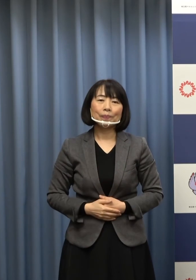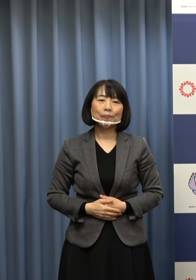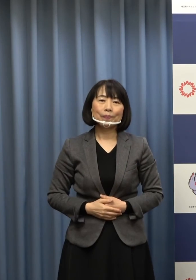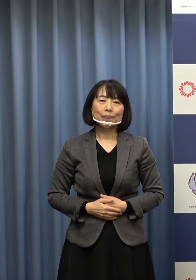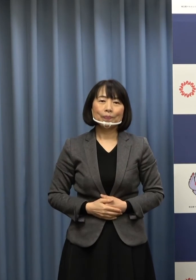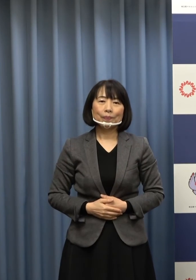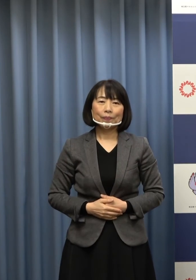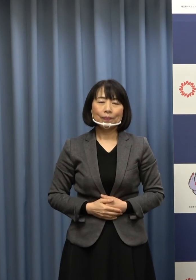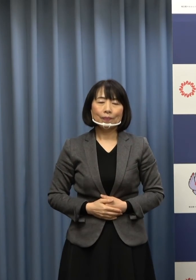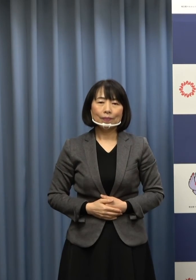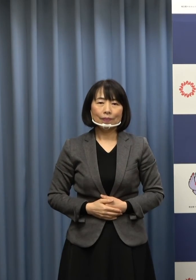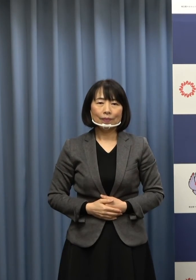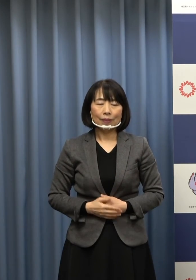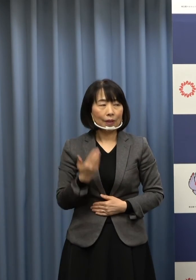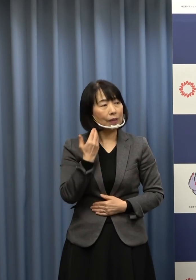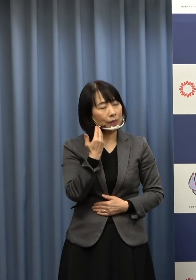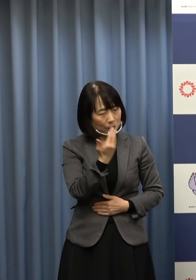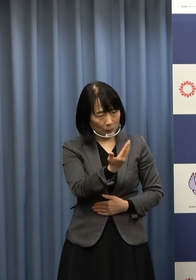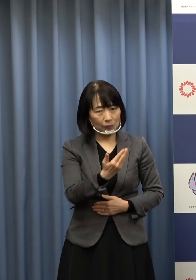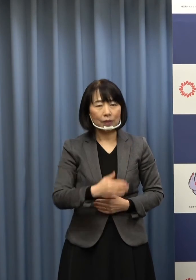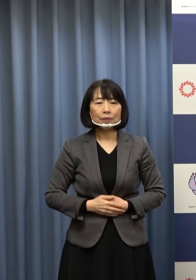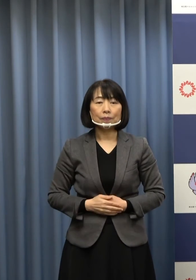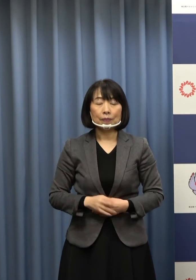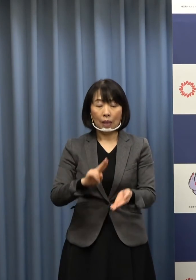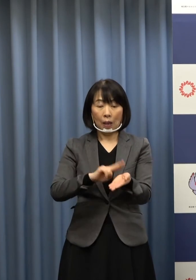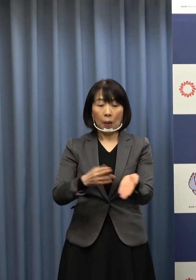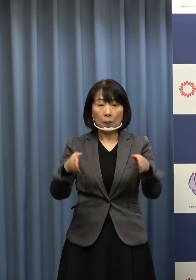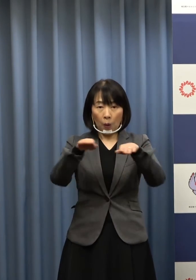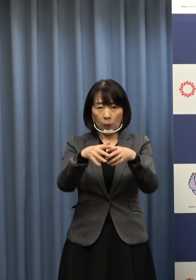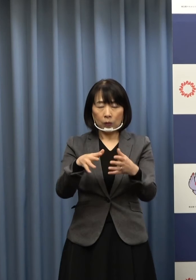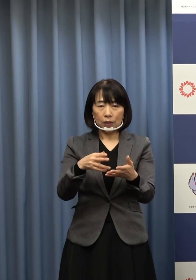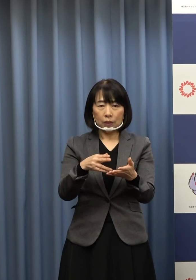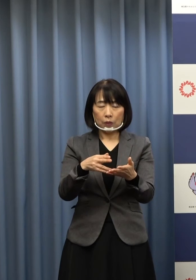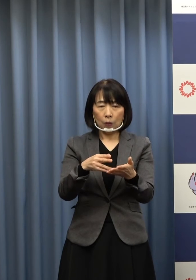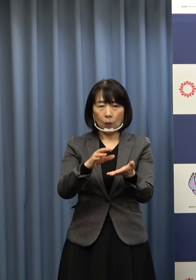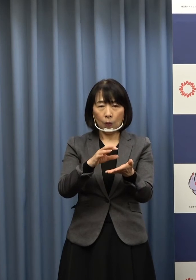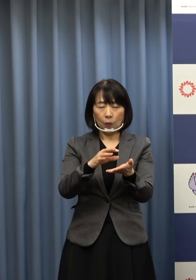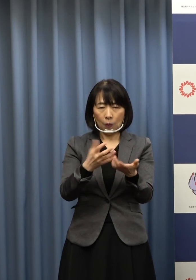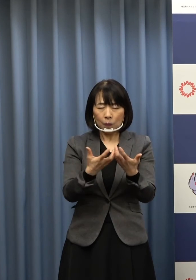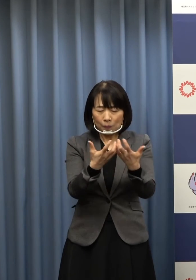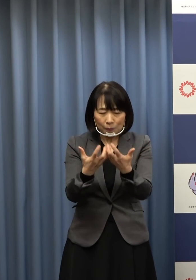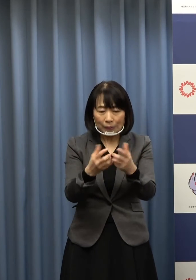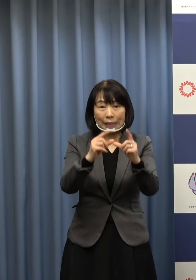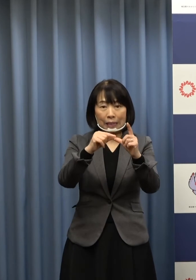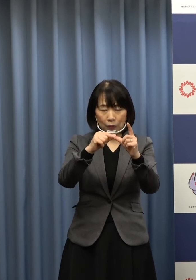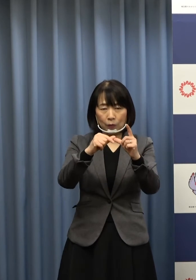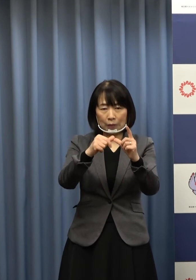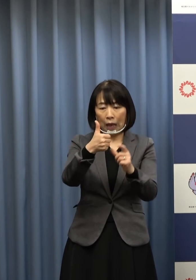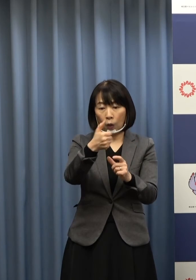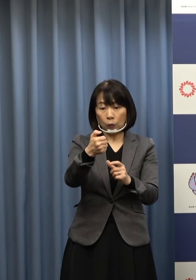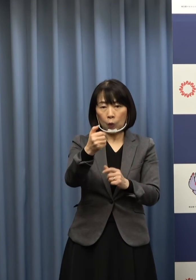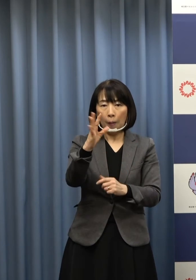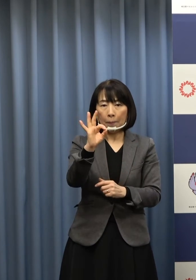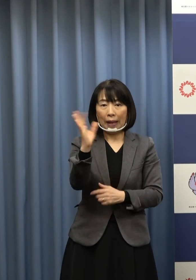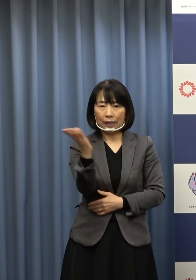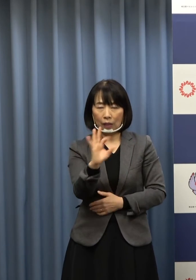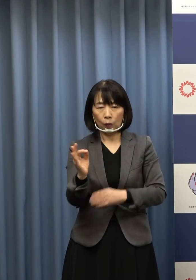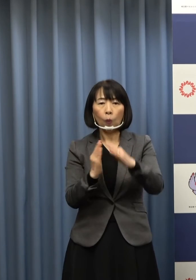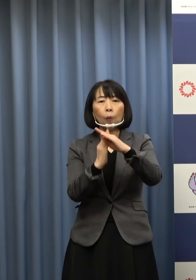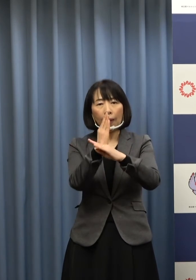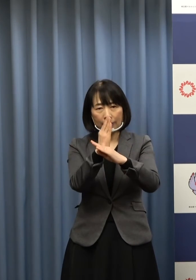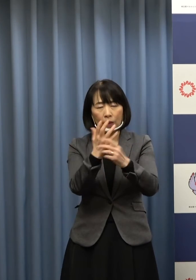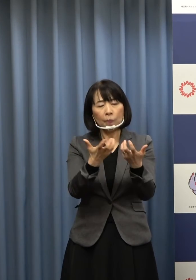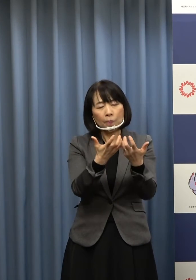ました。 すると病床使用率が今も5割を超えて高止まり状態になっている大きな理由